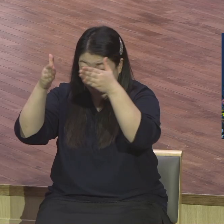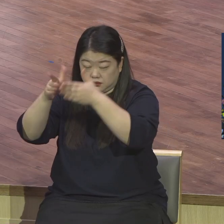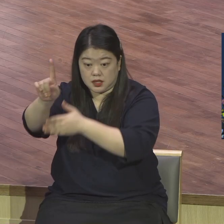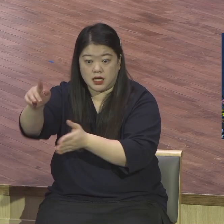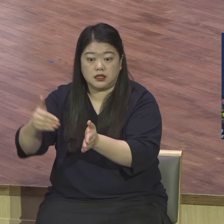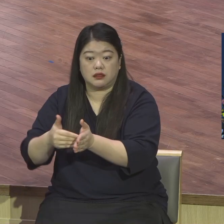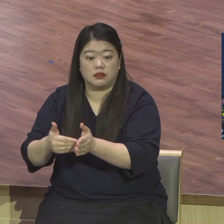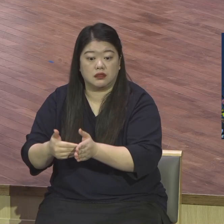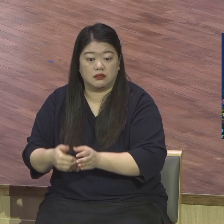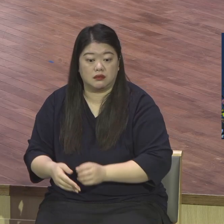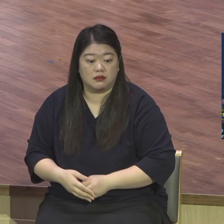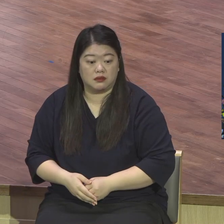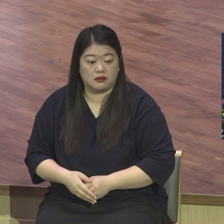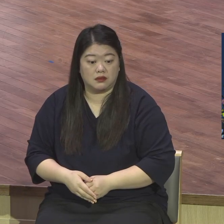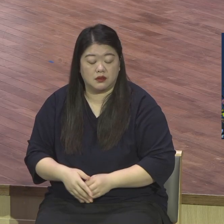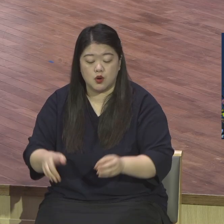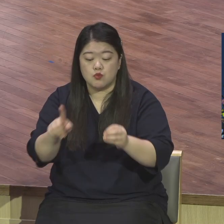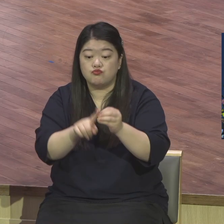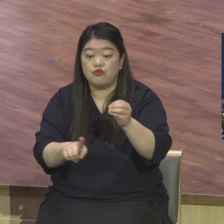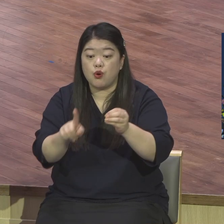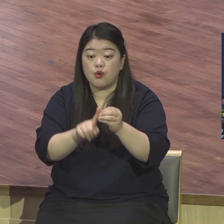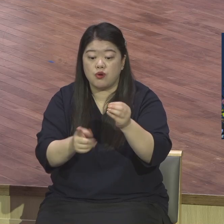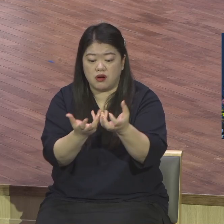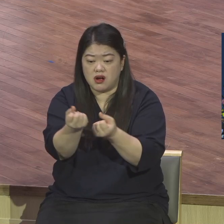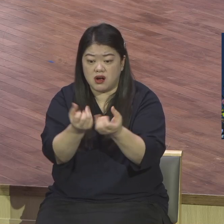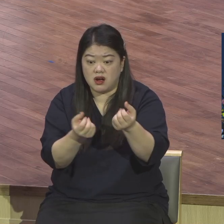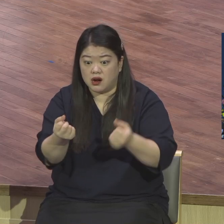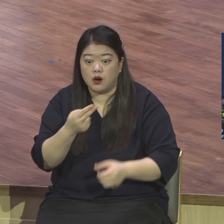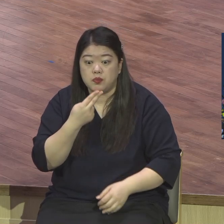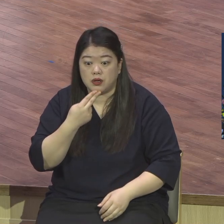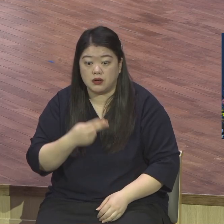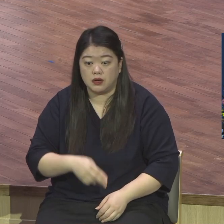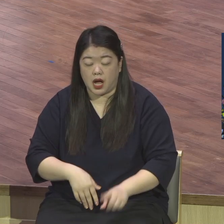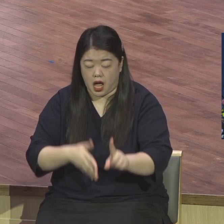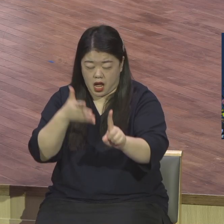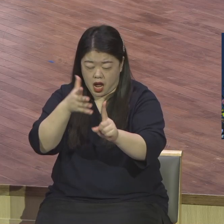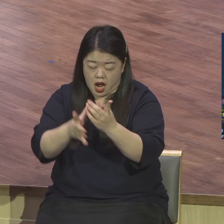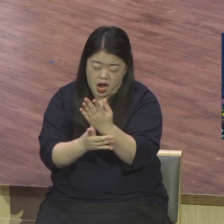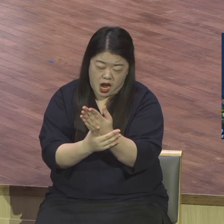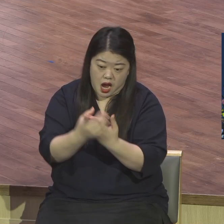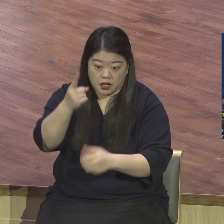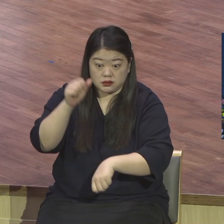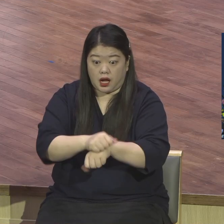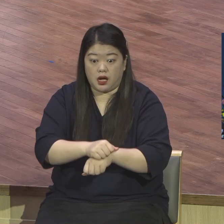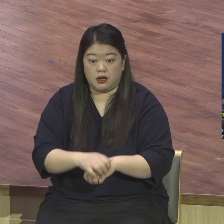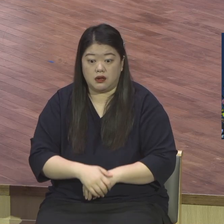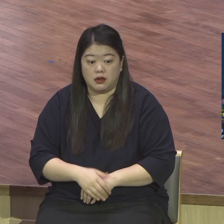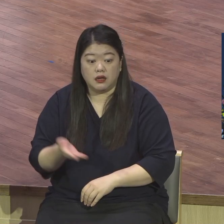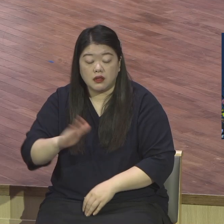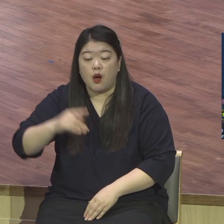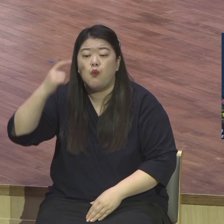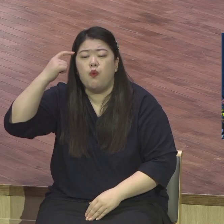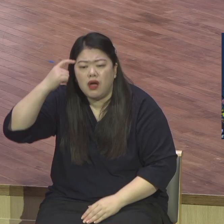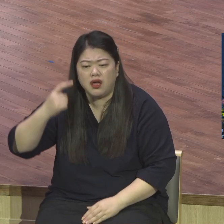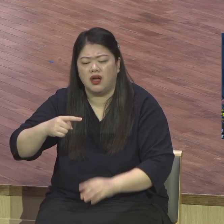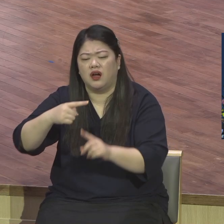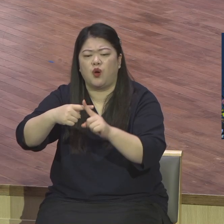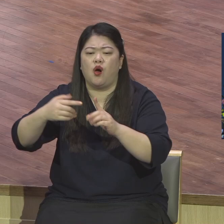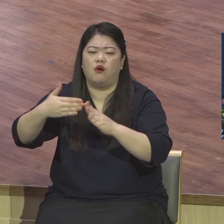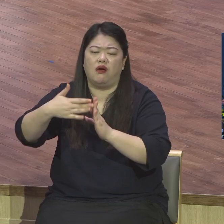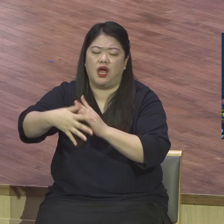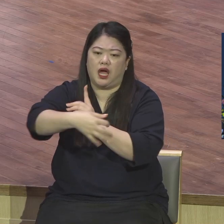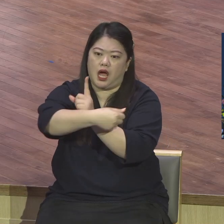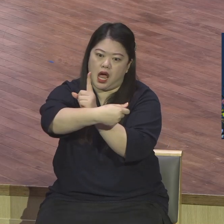박살을 내야지. 천주교 불교 가만 놔둬도 우상 숭배하고 자기 시킨 거 다 하는데, 뭐 제사 지내고 다 하는데 가만 놔두죠.